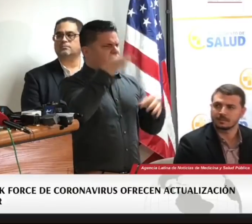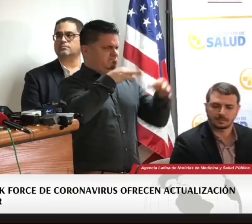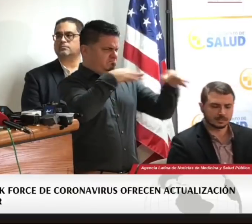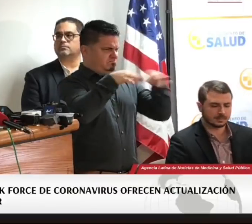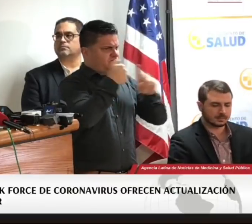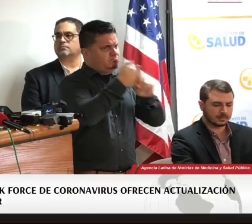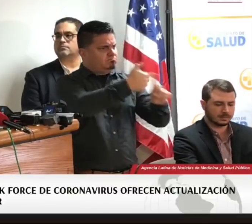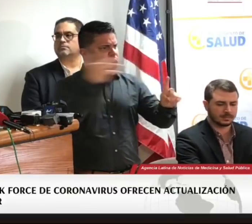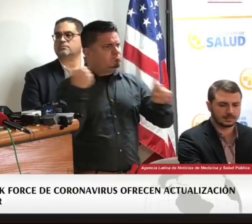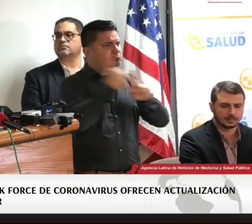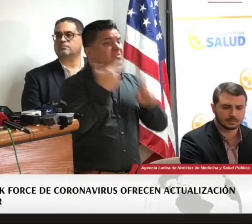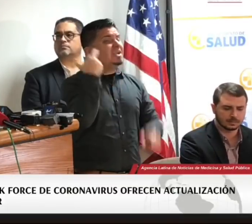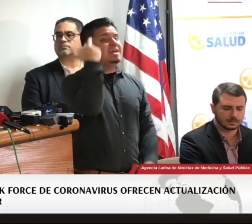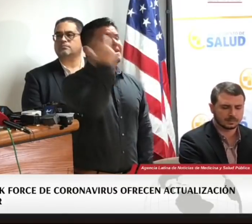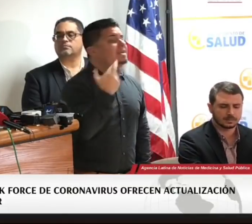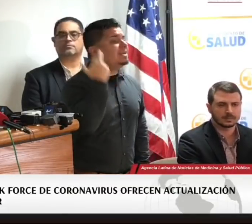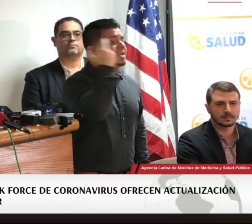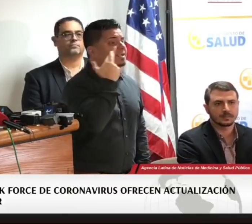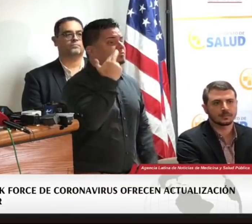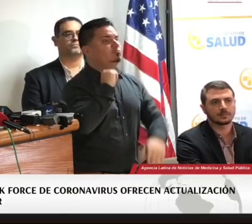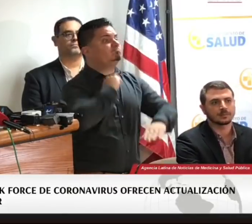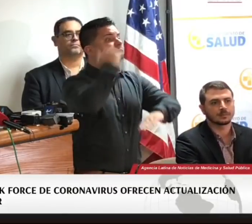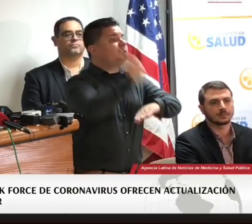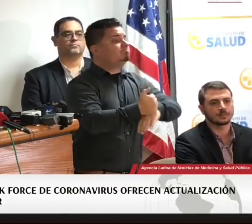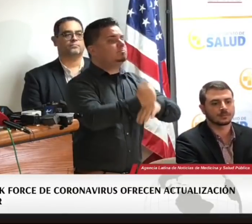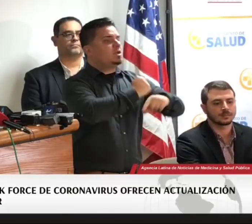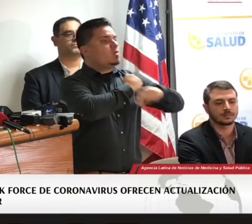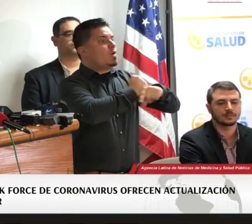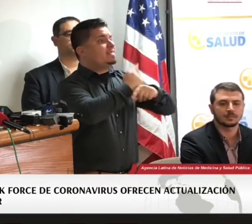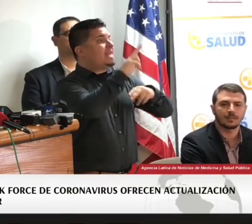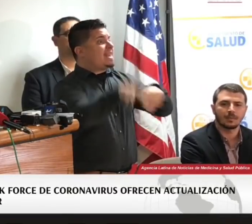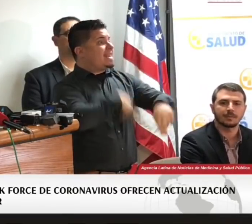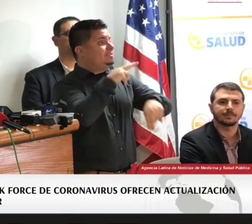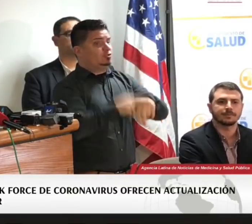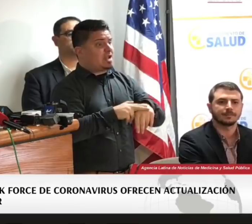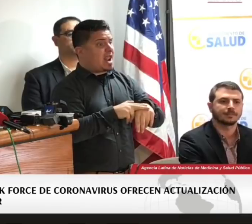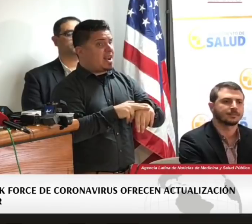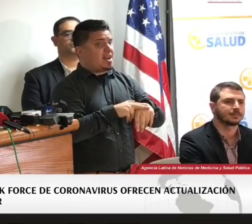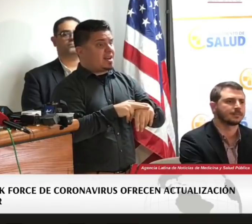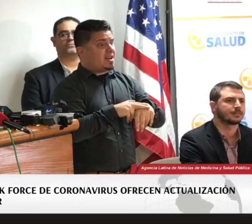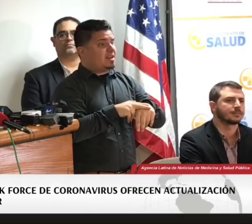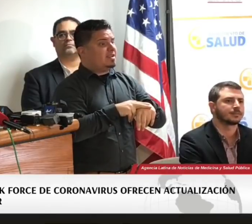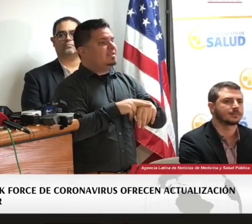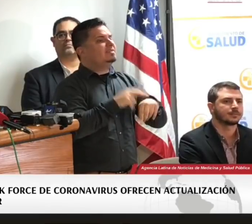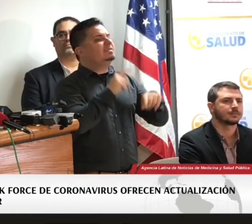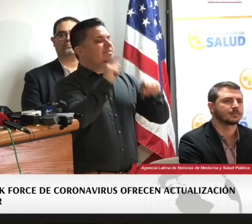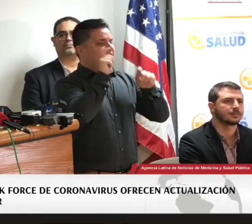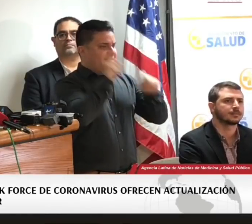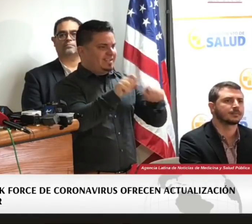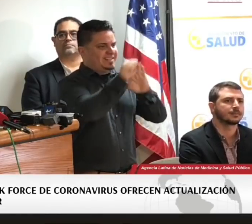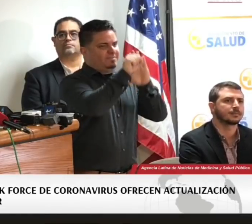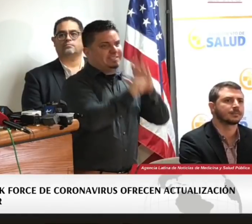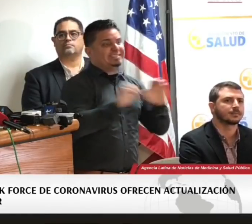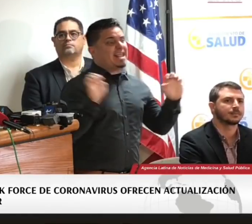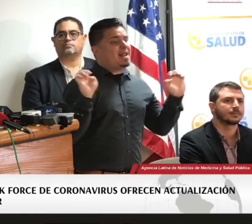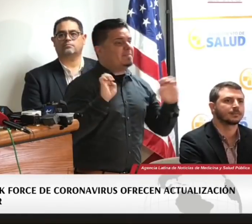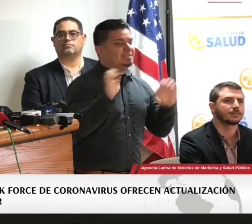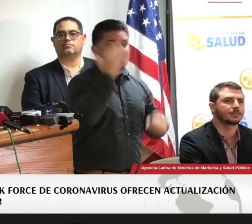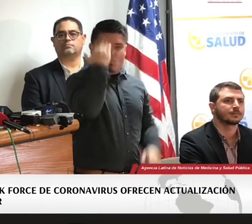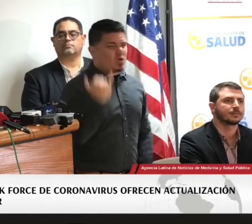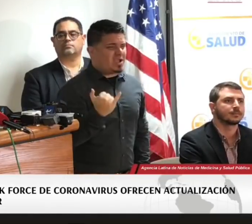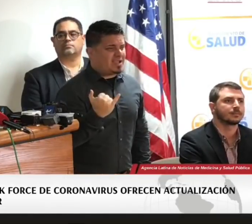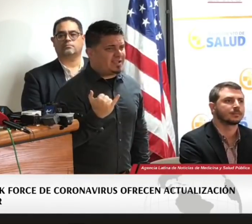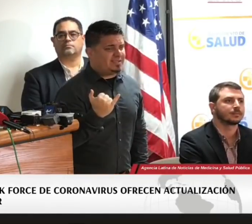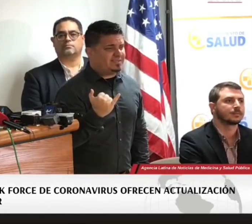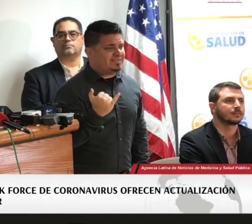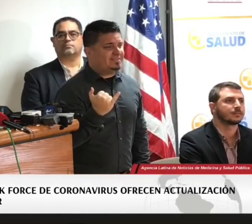por la cual se activa la Guardia, se emite el estado de emergencia, no es porque haya ningún